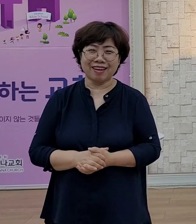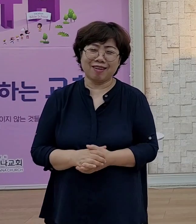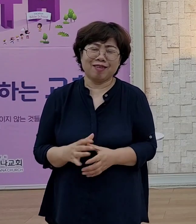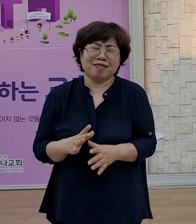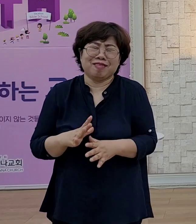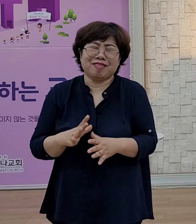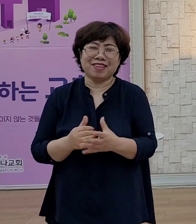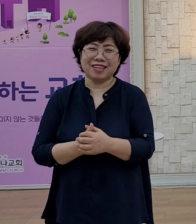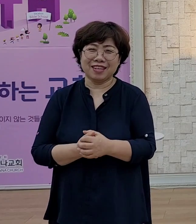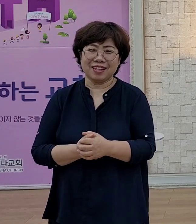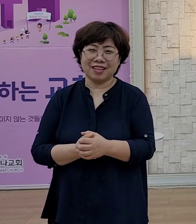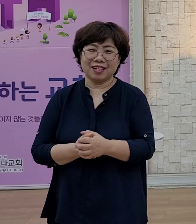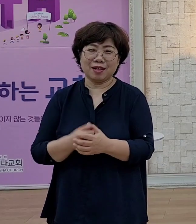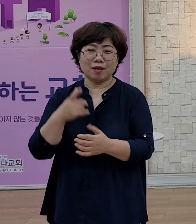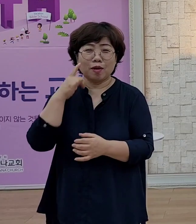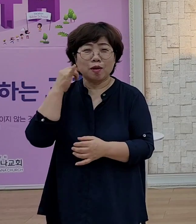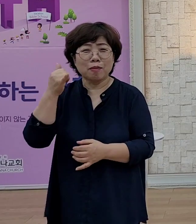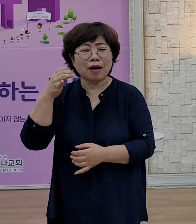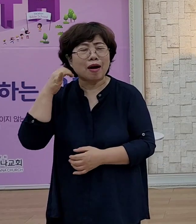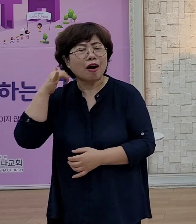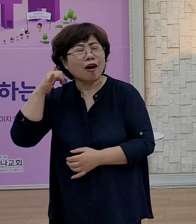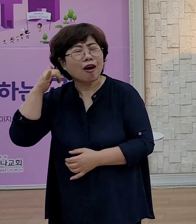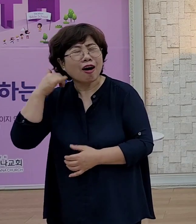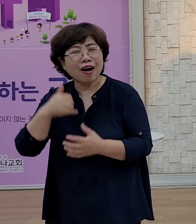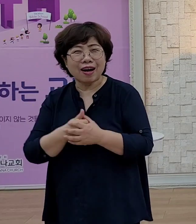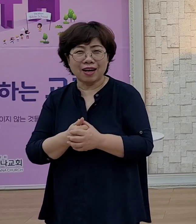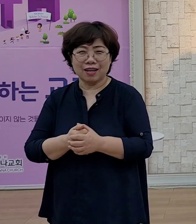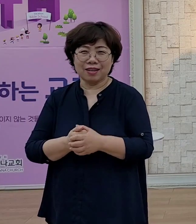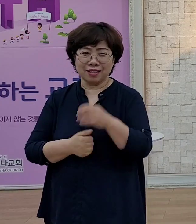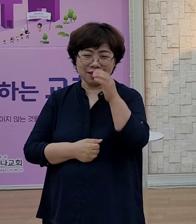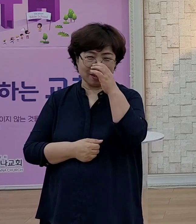안에 갇혀가지고 엄마한테 전화하면서